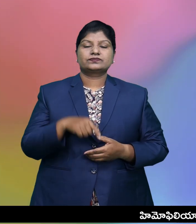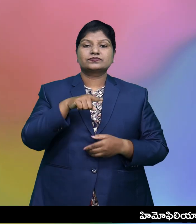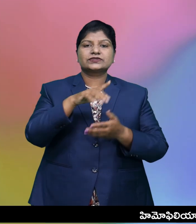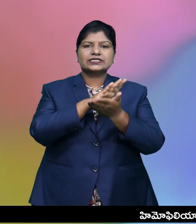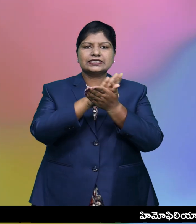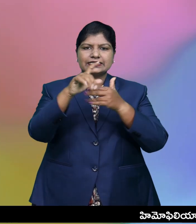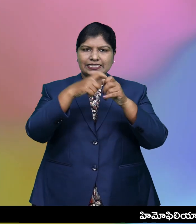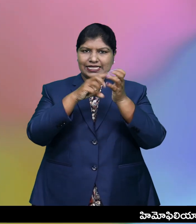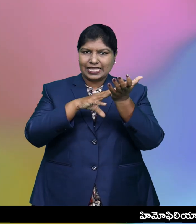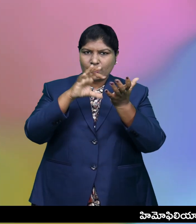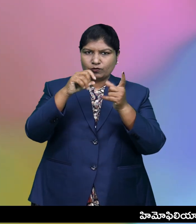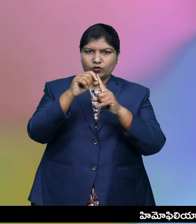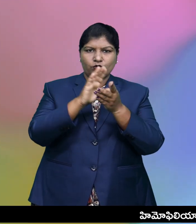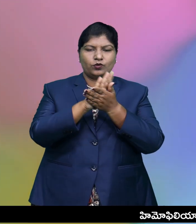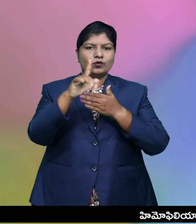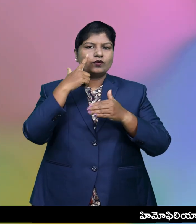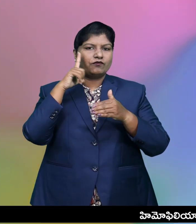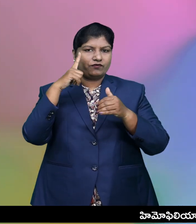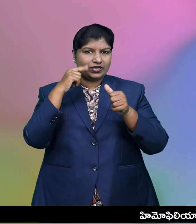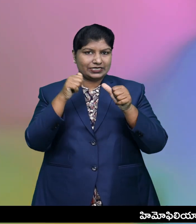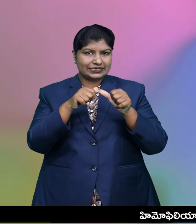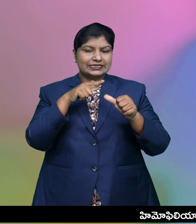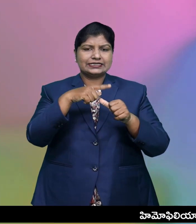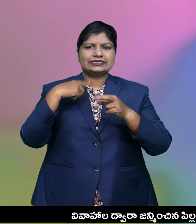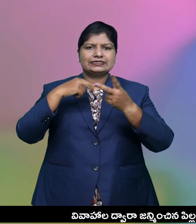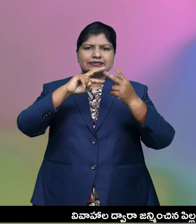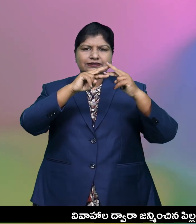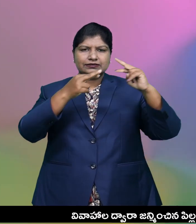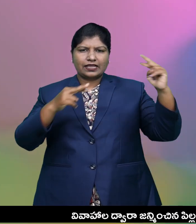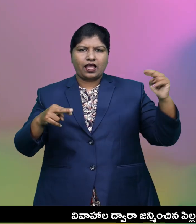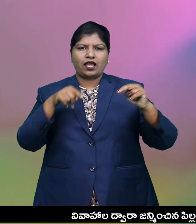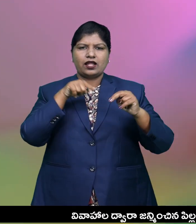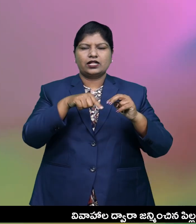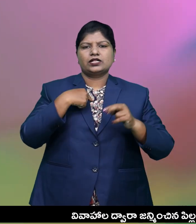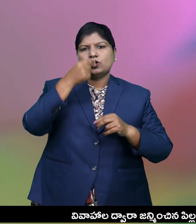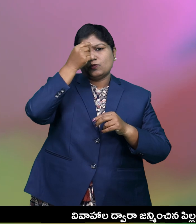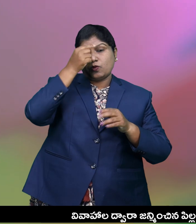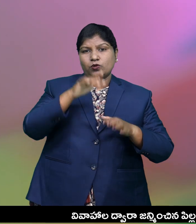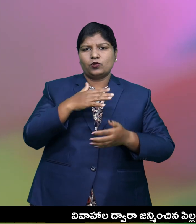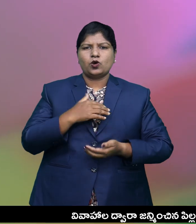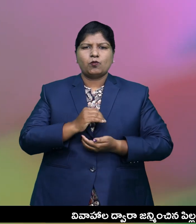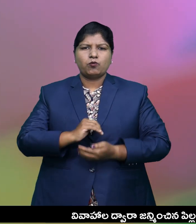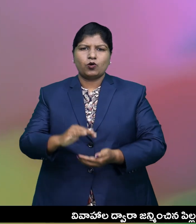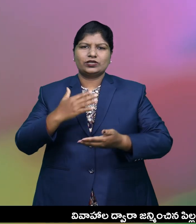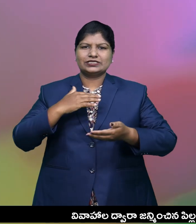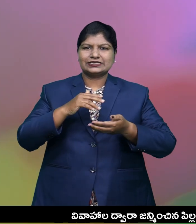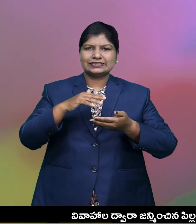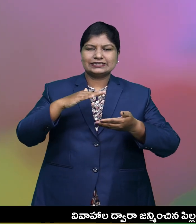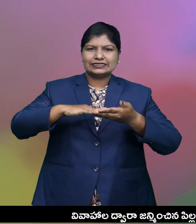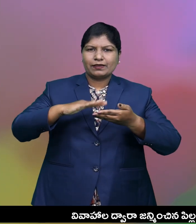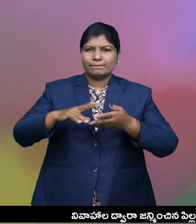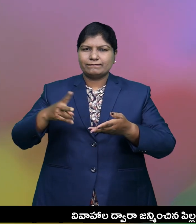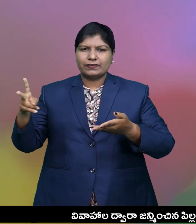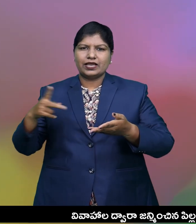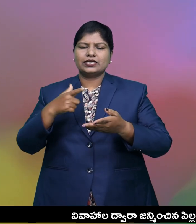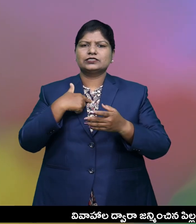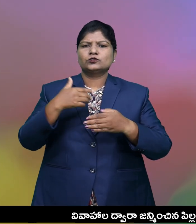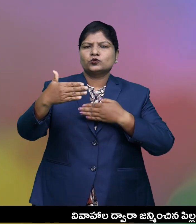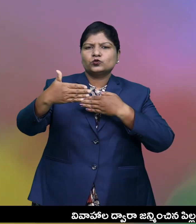హిమోఫిలియా అనేది చాలా దగ్గరి బంధువుల మధ్య వివాహాల ద్వారా జన్మించిన పిల్లలలో వారసత్వంగా సంక్రమించే